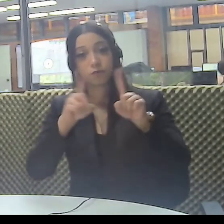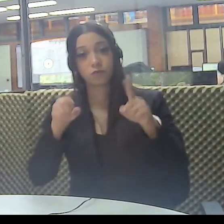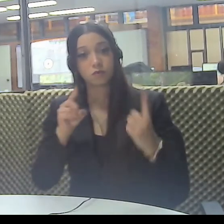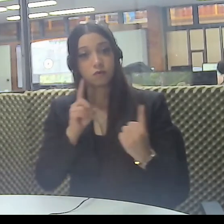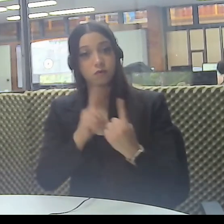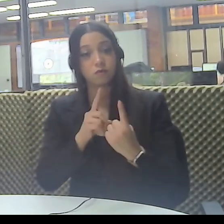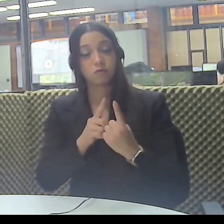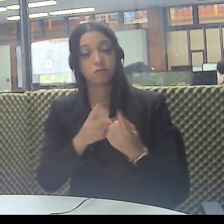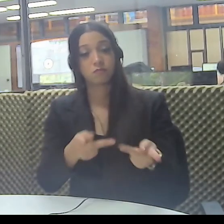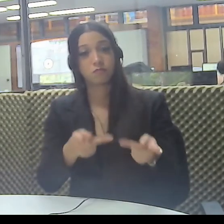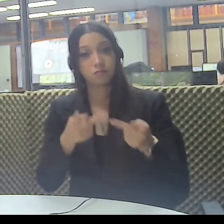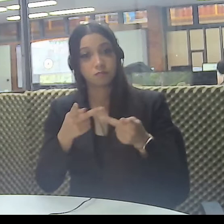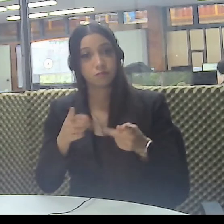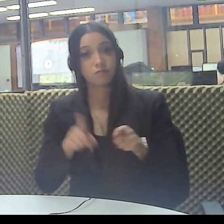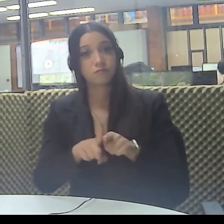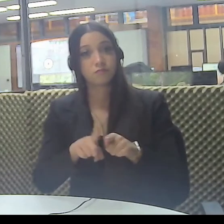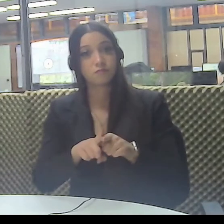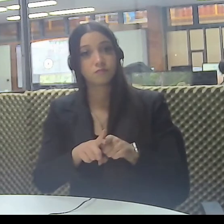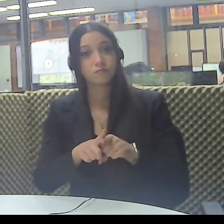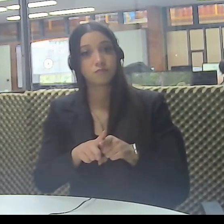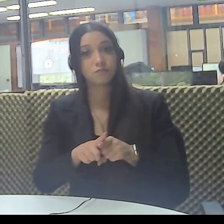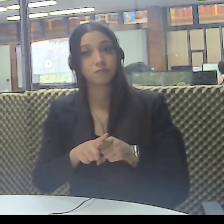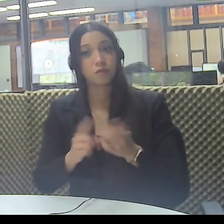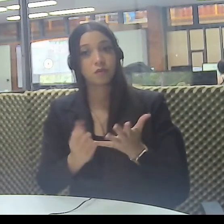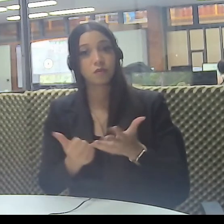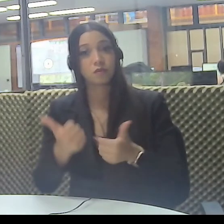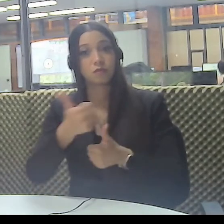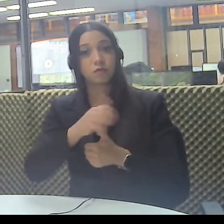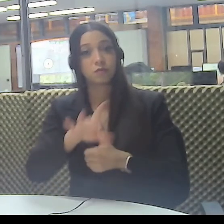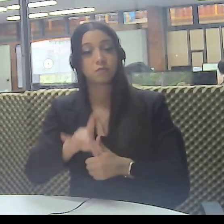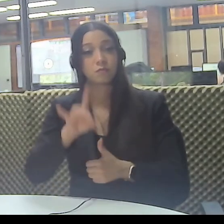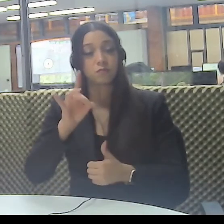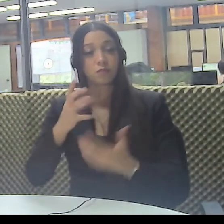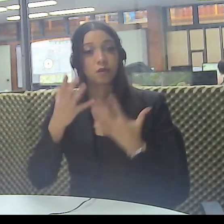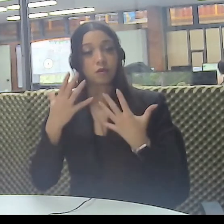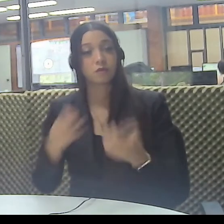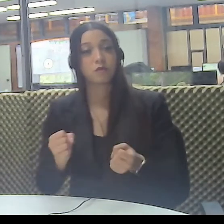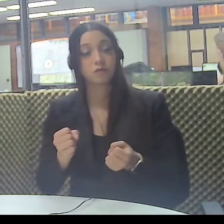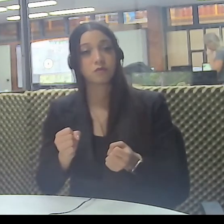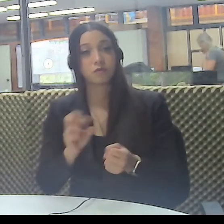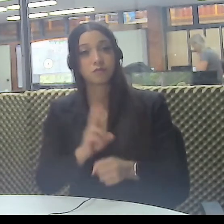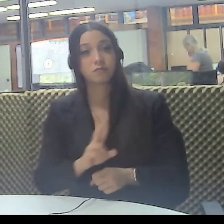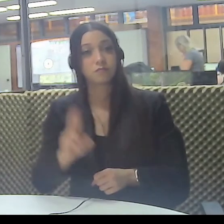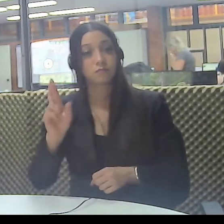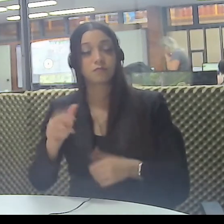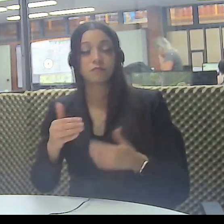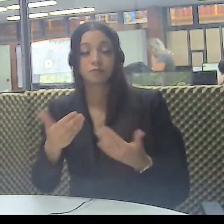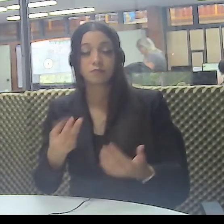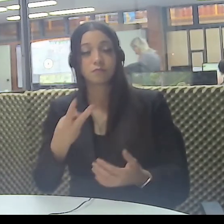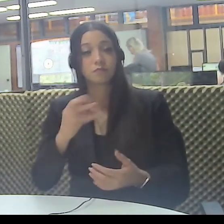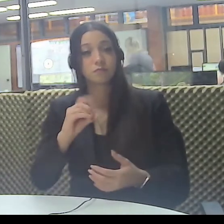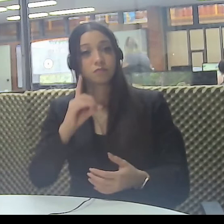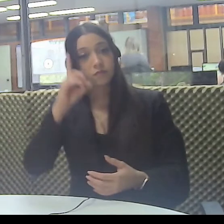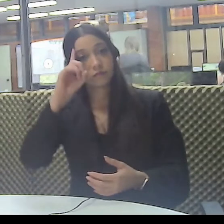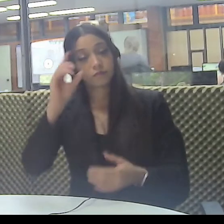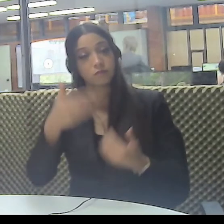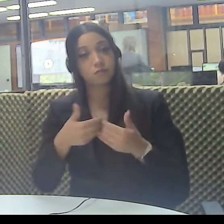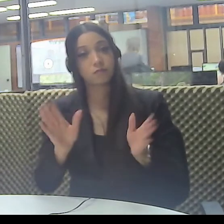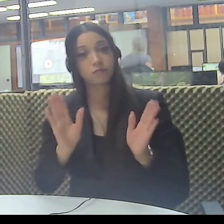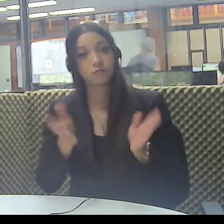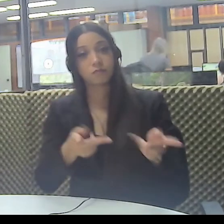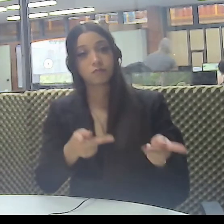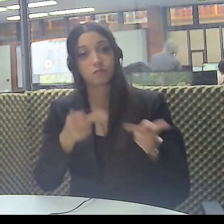né? E ele é a via preferencial para os clientes que adotarem os planos de rede preferencial. Então, em 30 dias isso vai estar aberto para